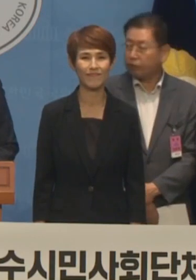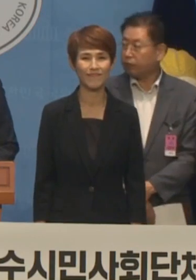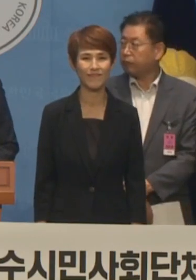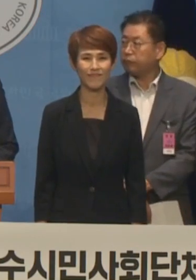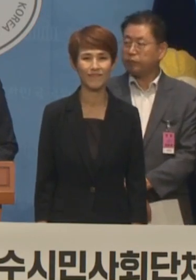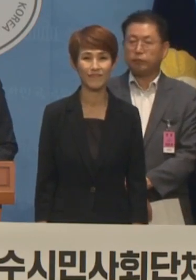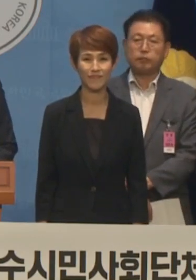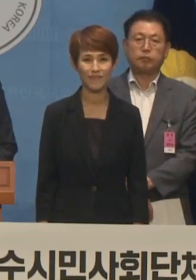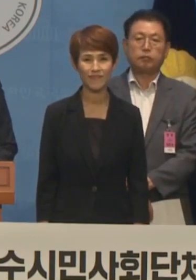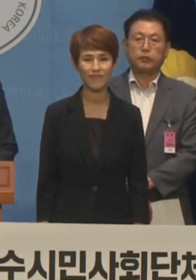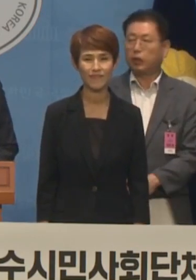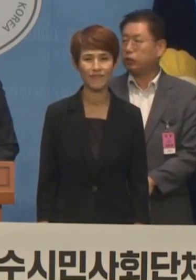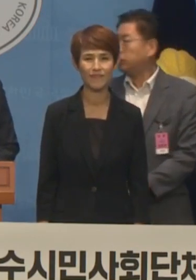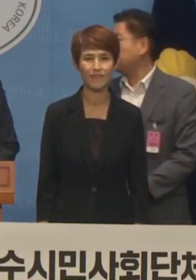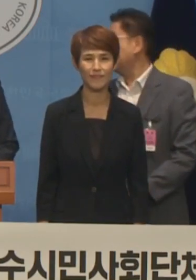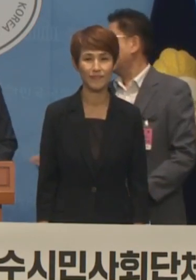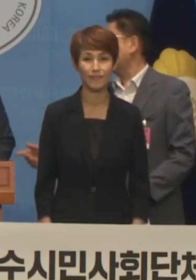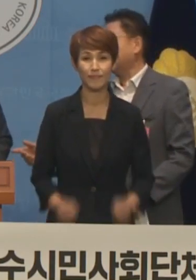네, 시작하겠습니다.